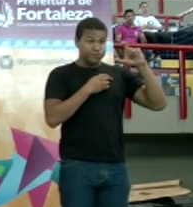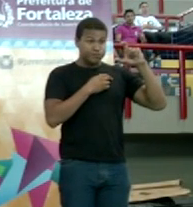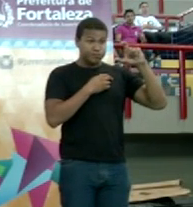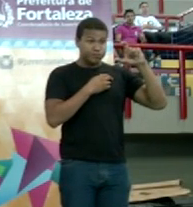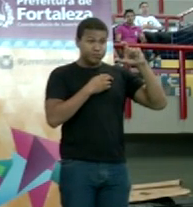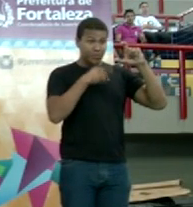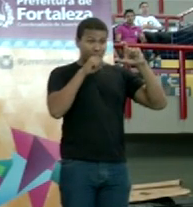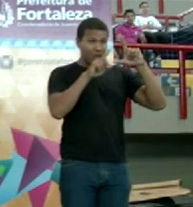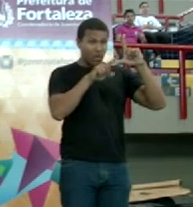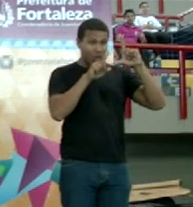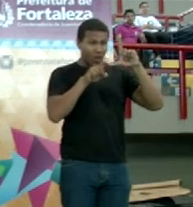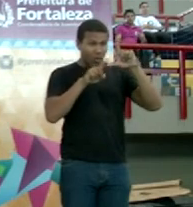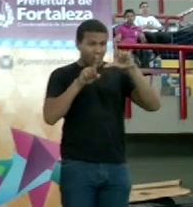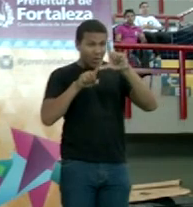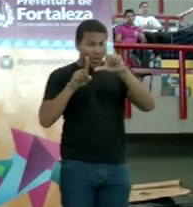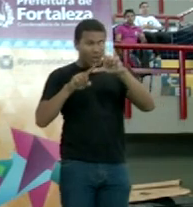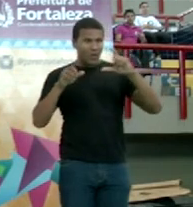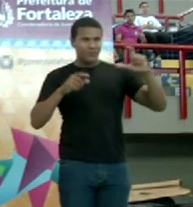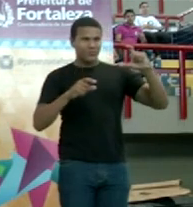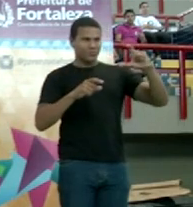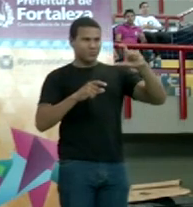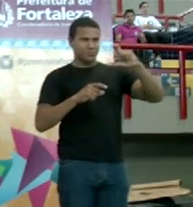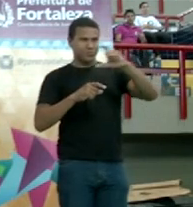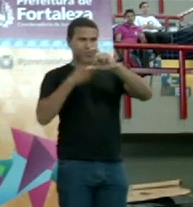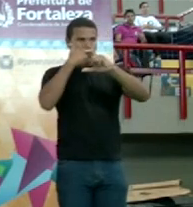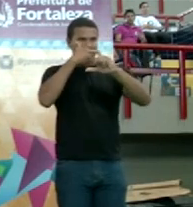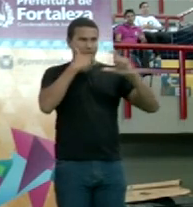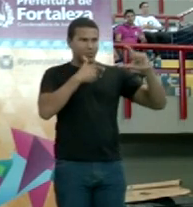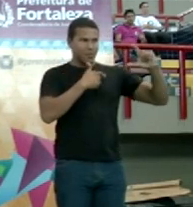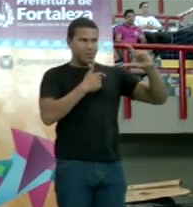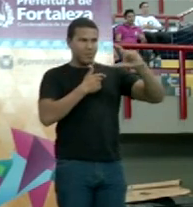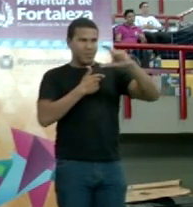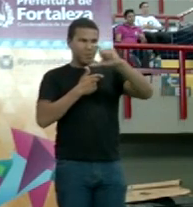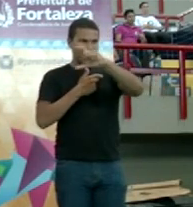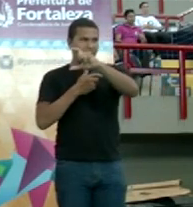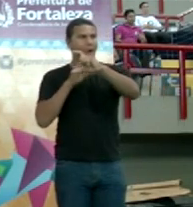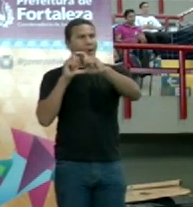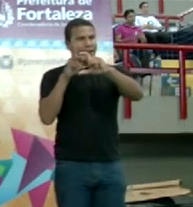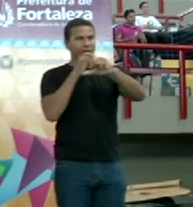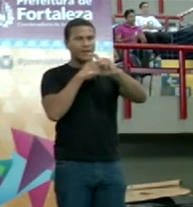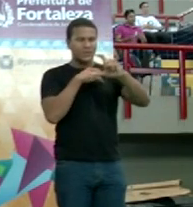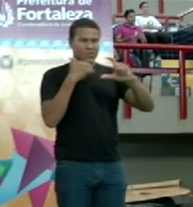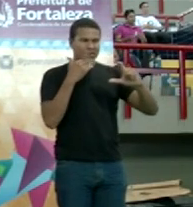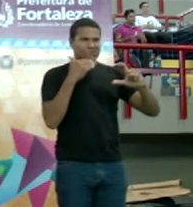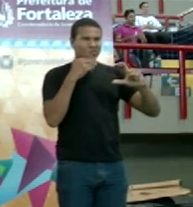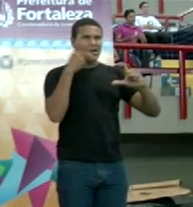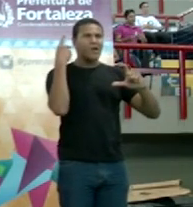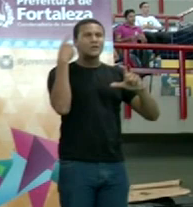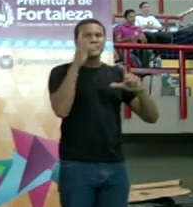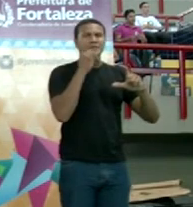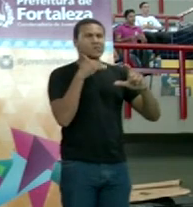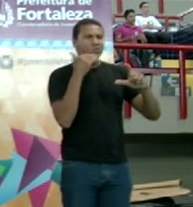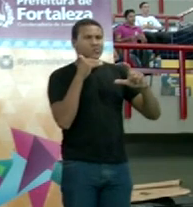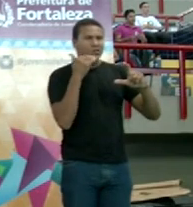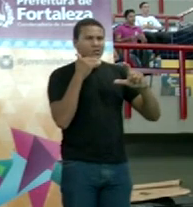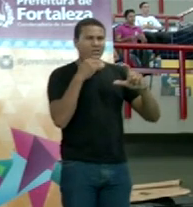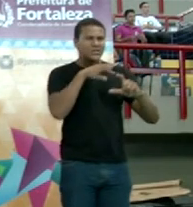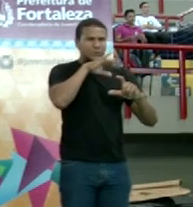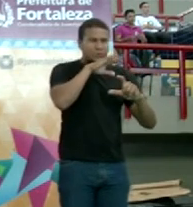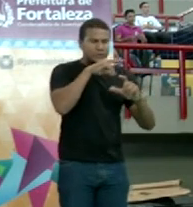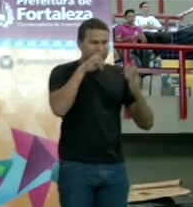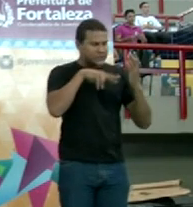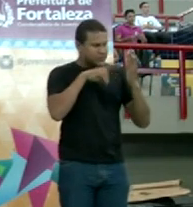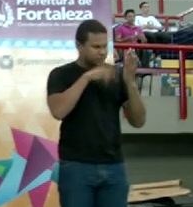ilegível. Se o corretor não consegue ler no colégio, aqui, a sua redação, e ele